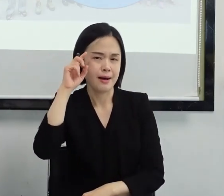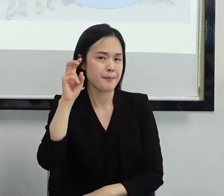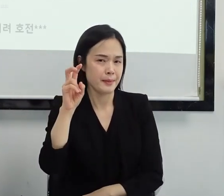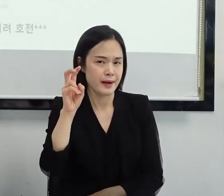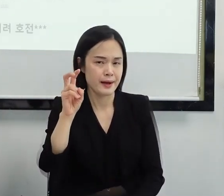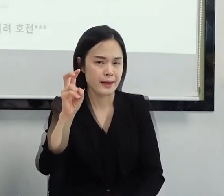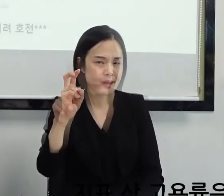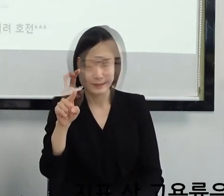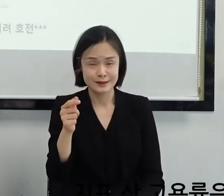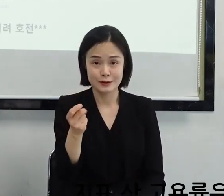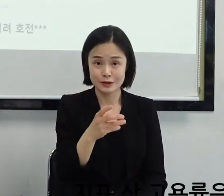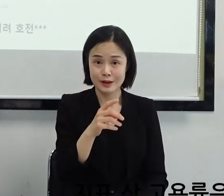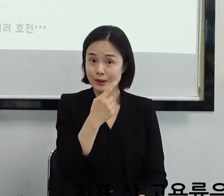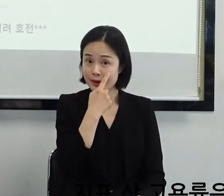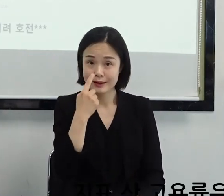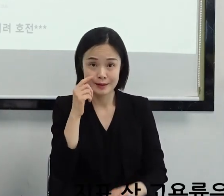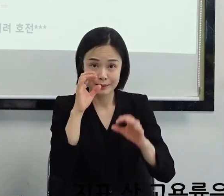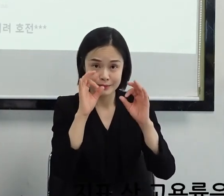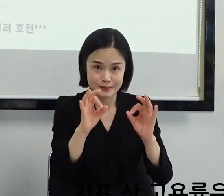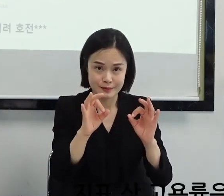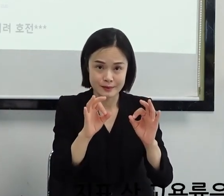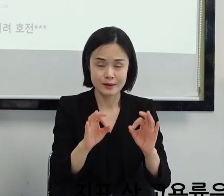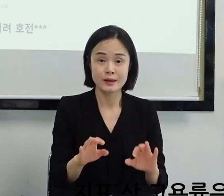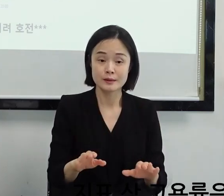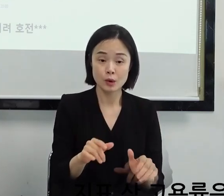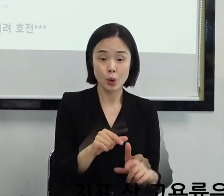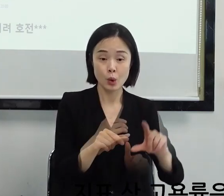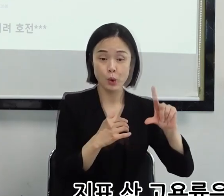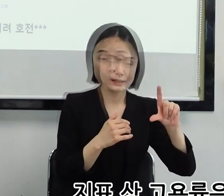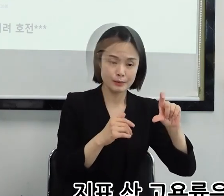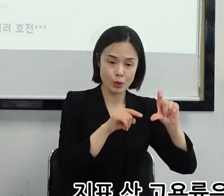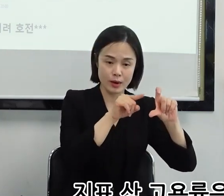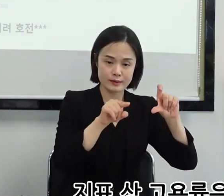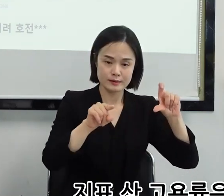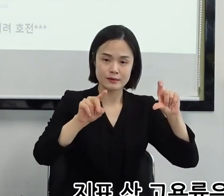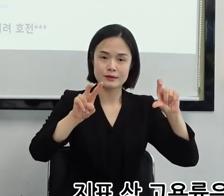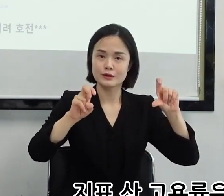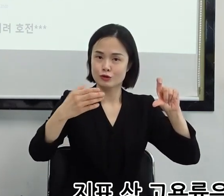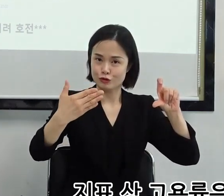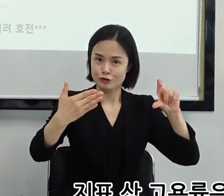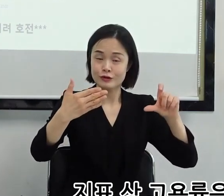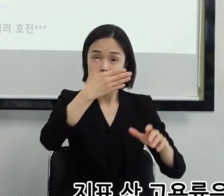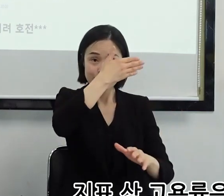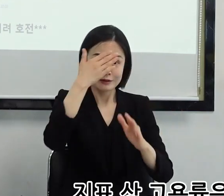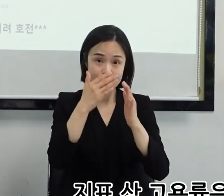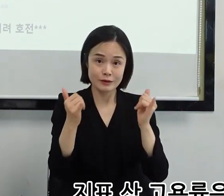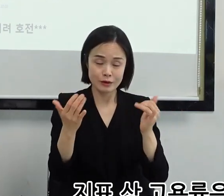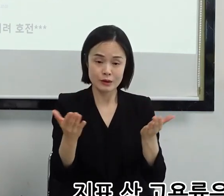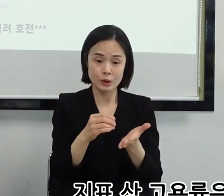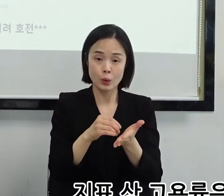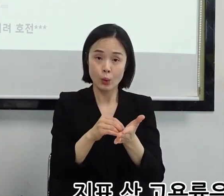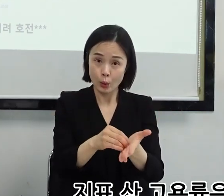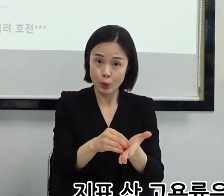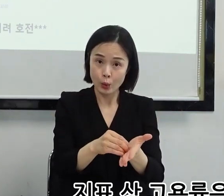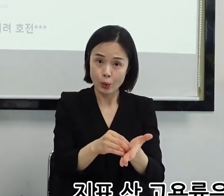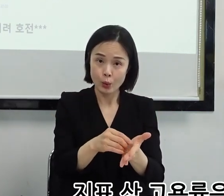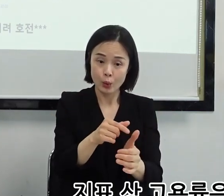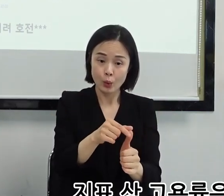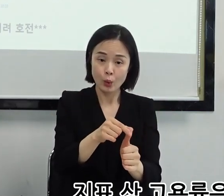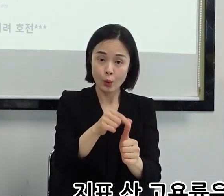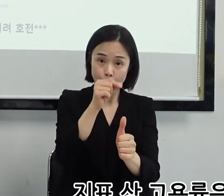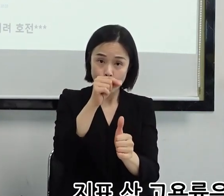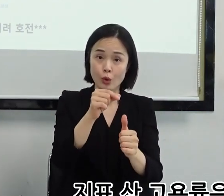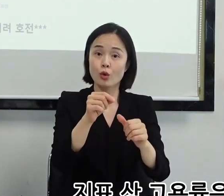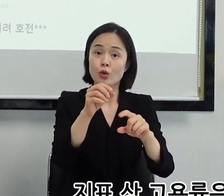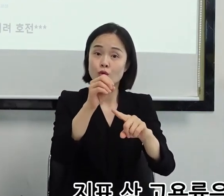하고 있습니다. 그 고용률이라는 지표가 있습니다. 그러니까 젊은 청년들의 고용률이 줄어들지는